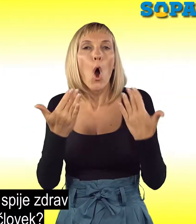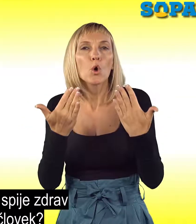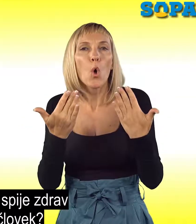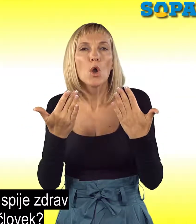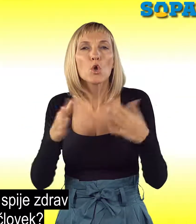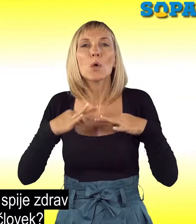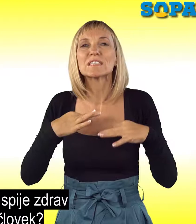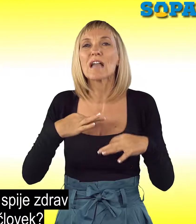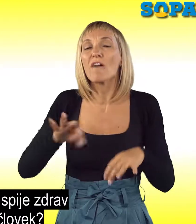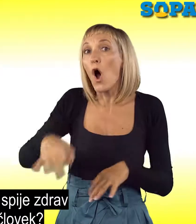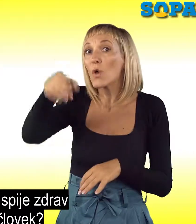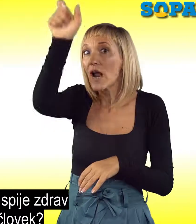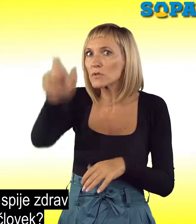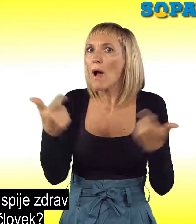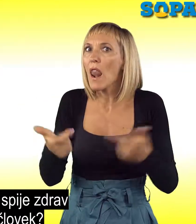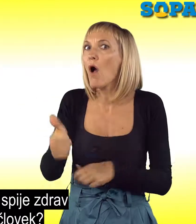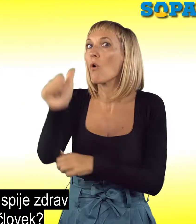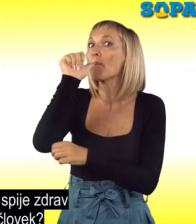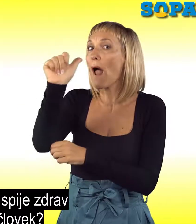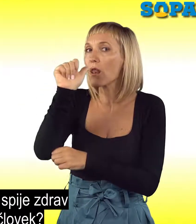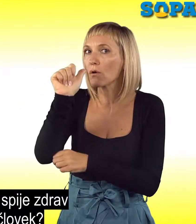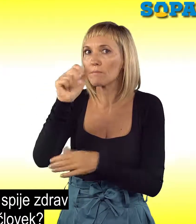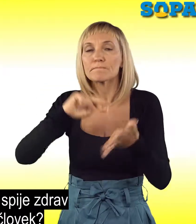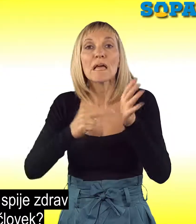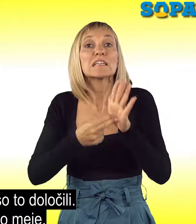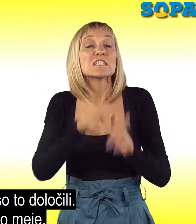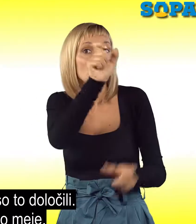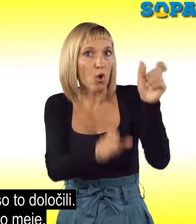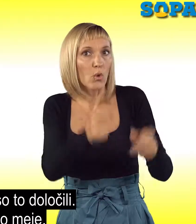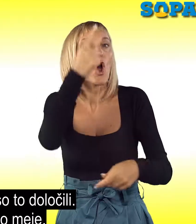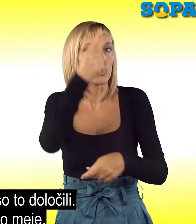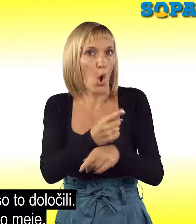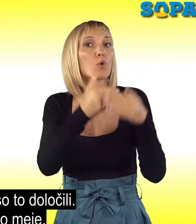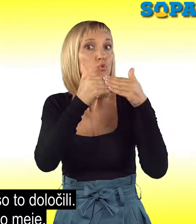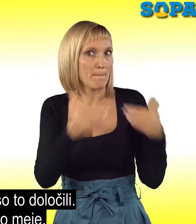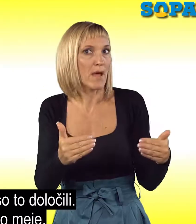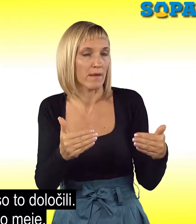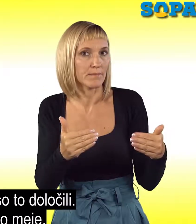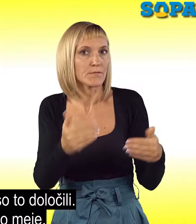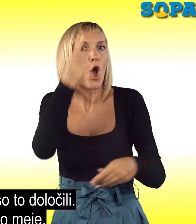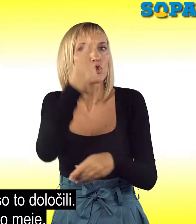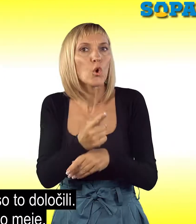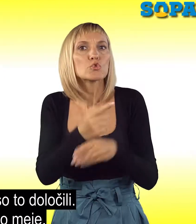Koliko lahko spije zdrav odrasel človek? Strokovnjaki so to določili. Določili so